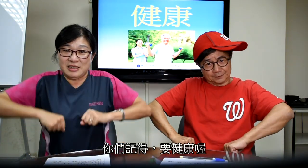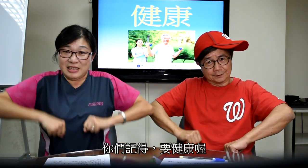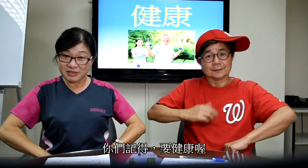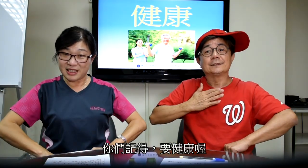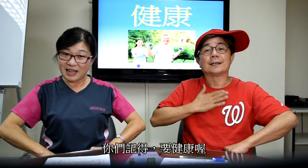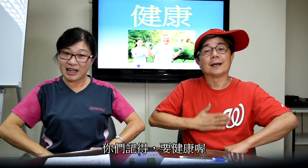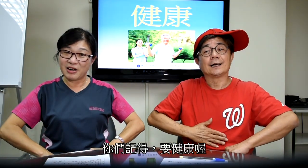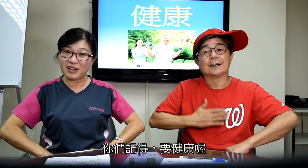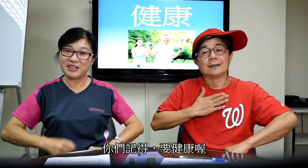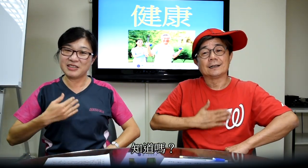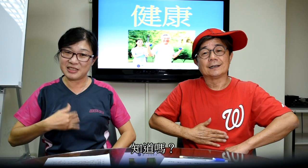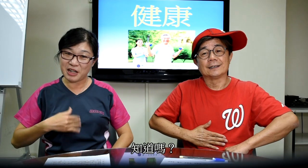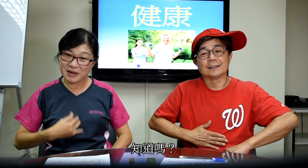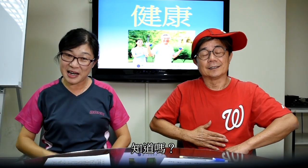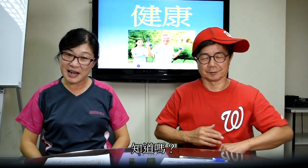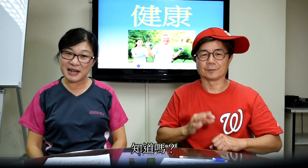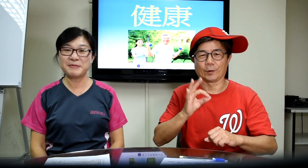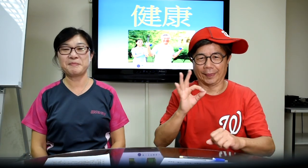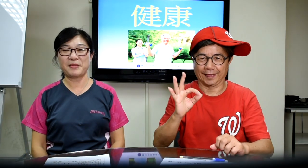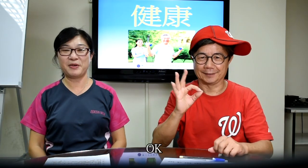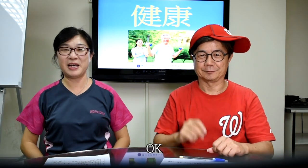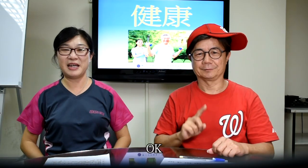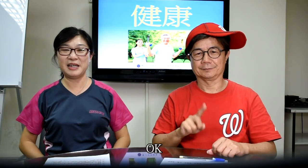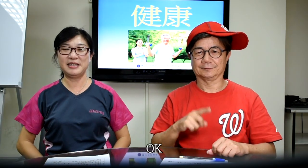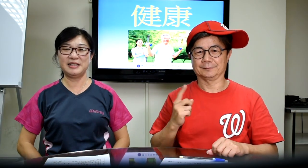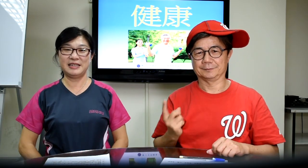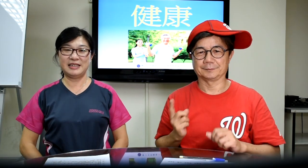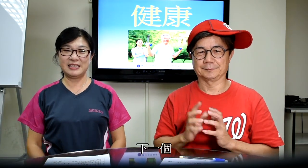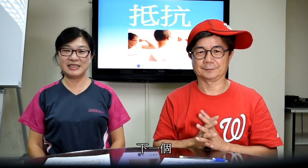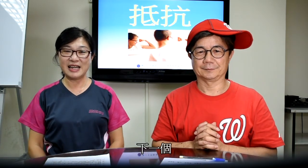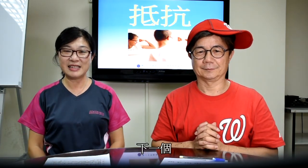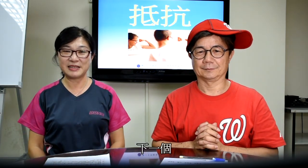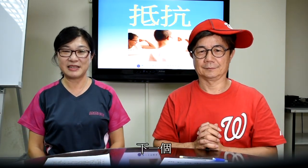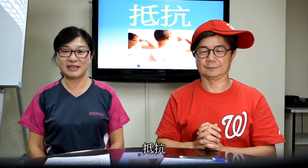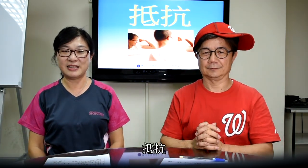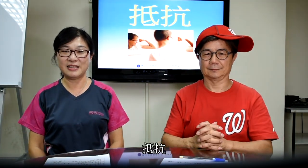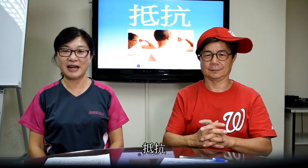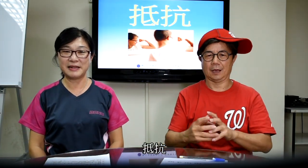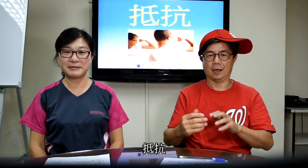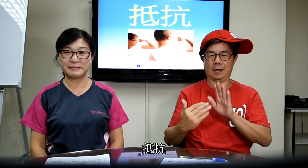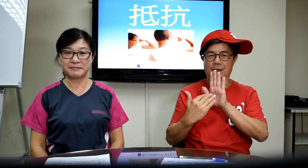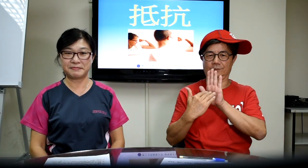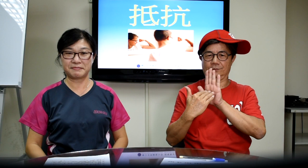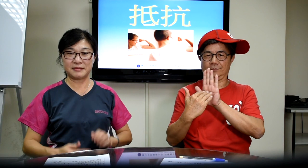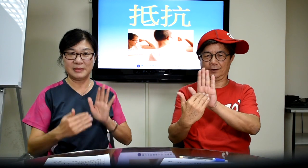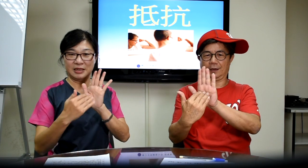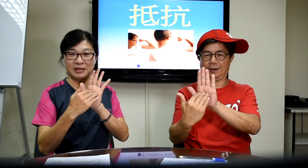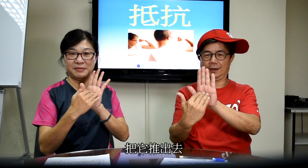要健康哦，知道吗 ？OK， 下一个抵抗，把